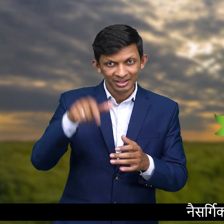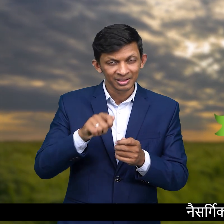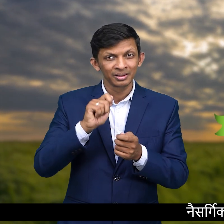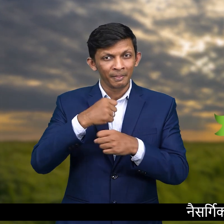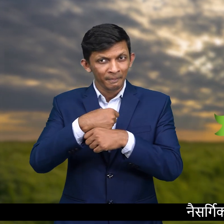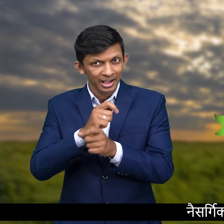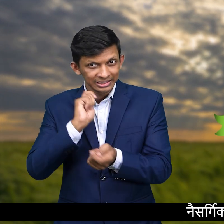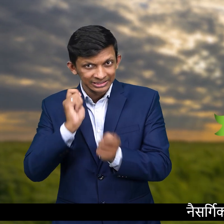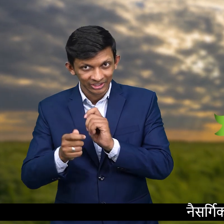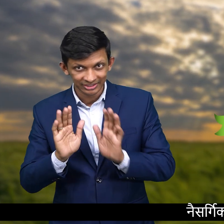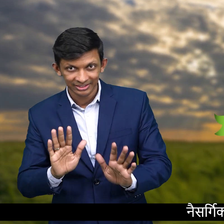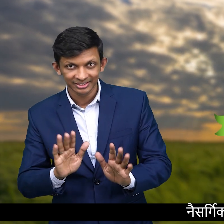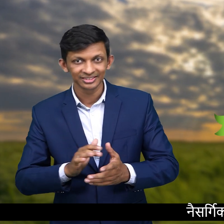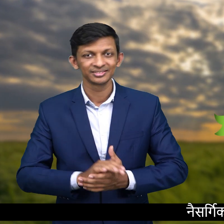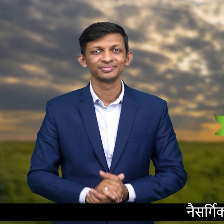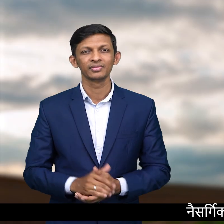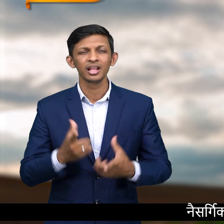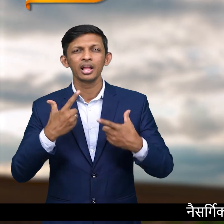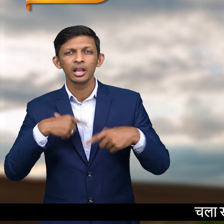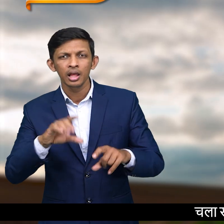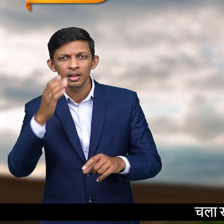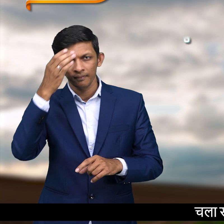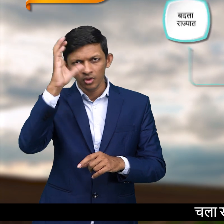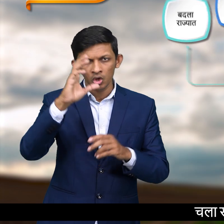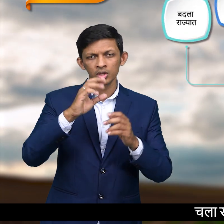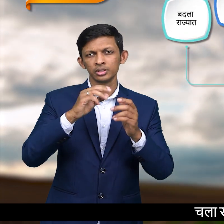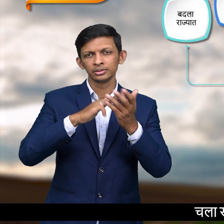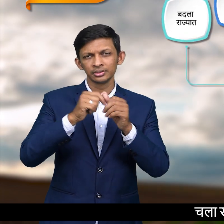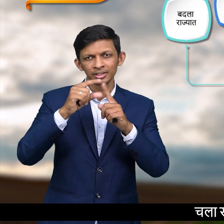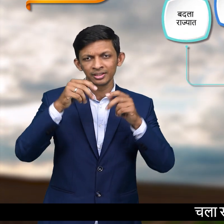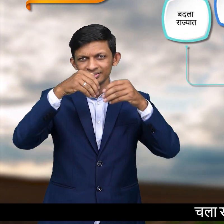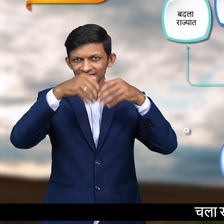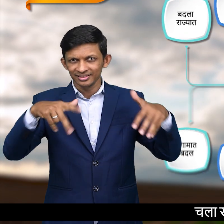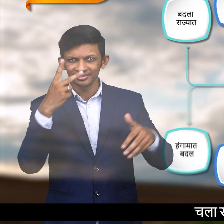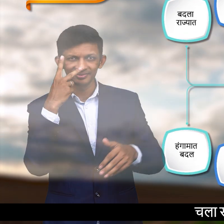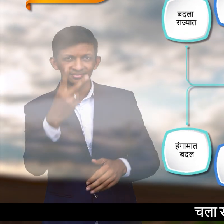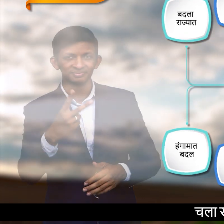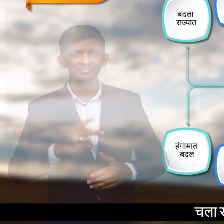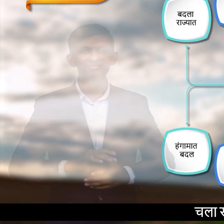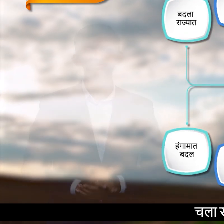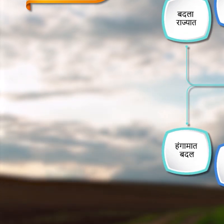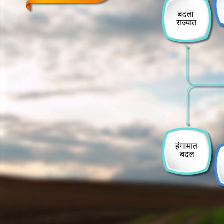नैसर्गिक आणि मानवनिर्मित बदल. चला संकल्पना नकाशा पाहूया.